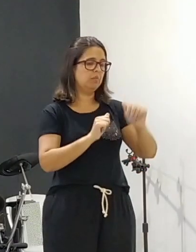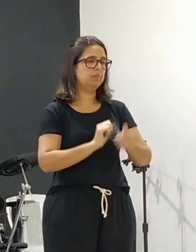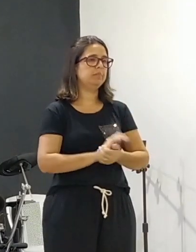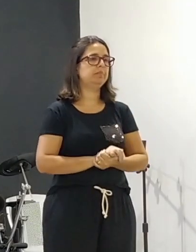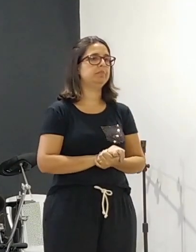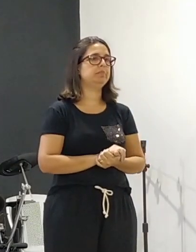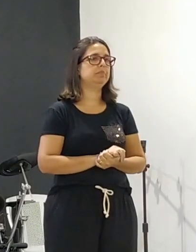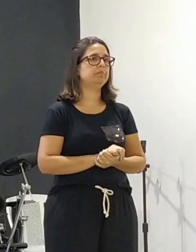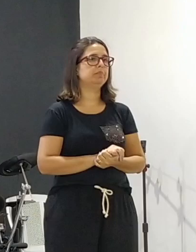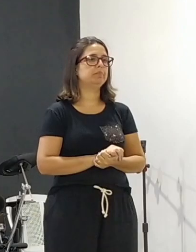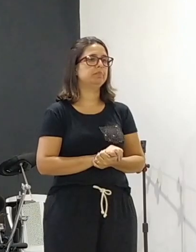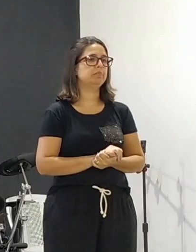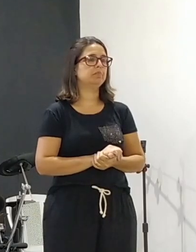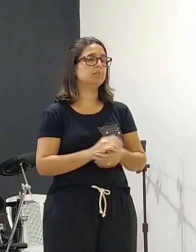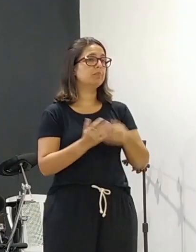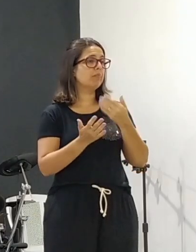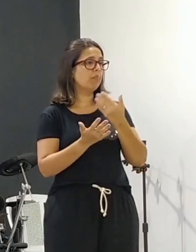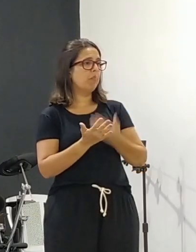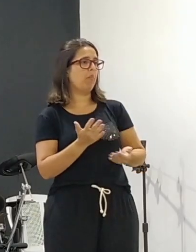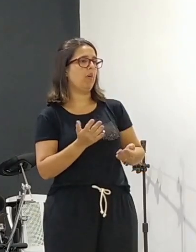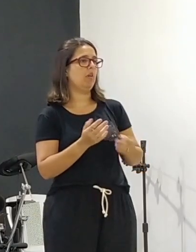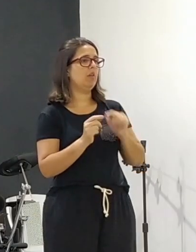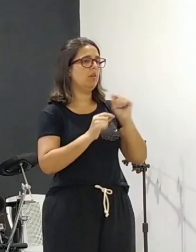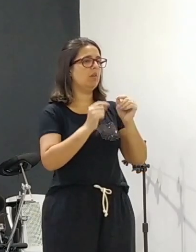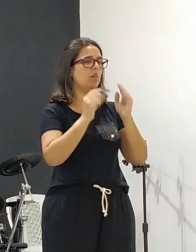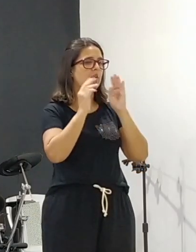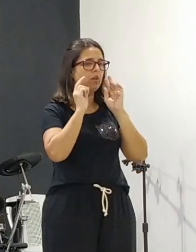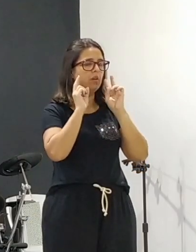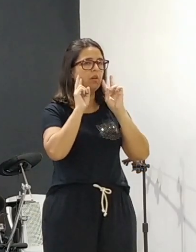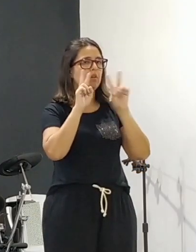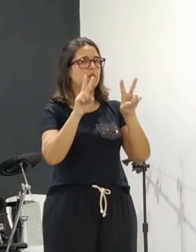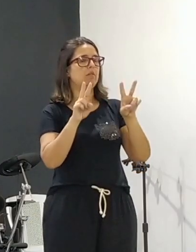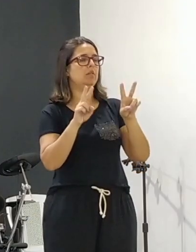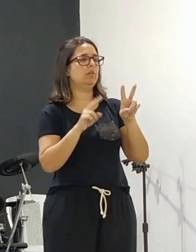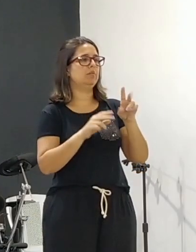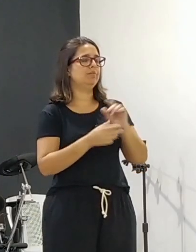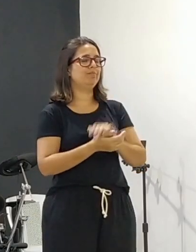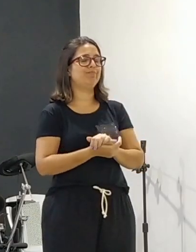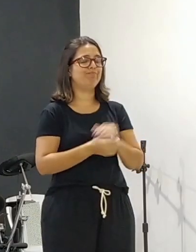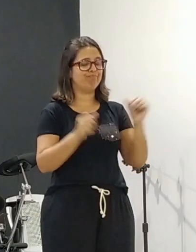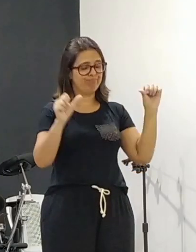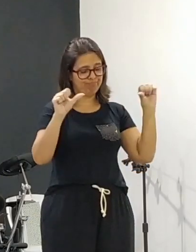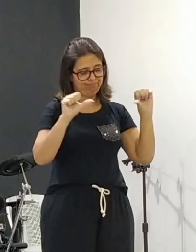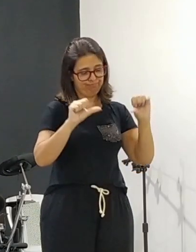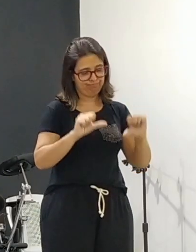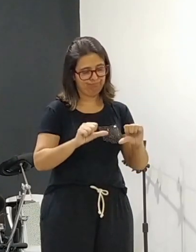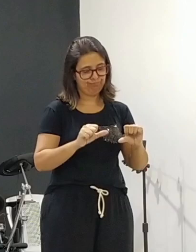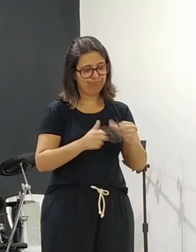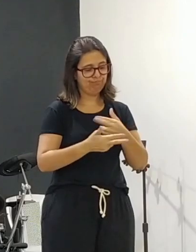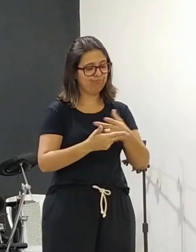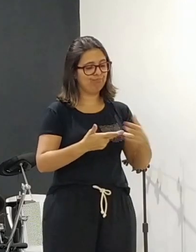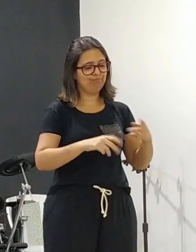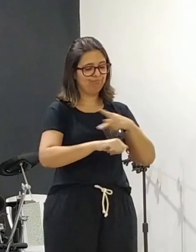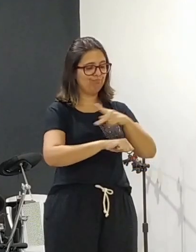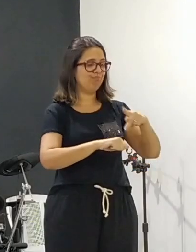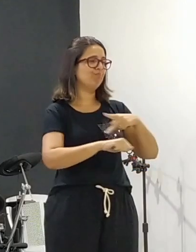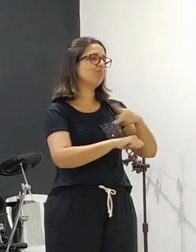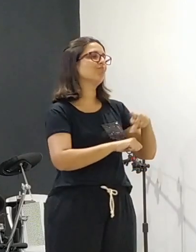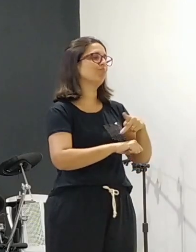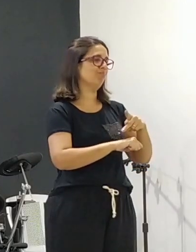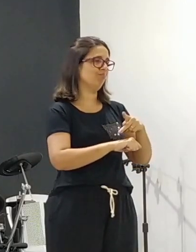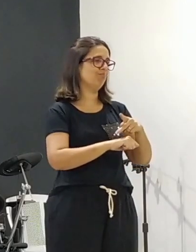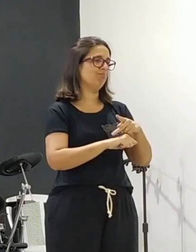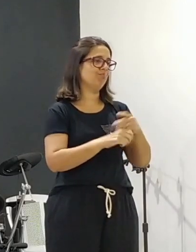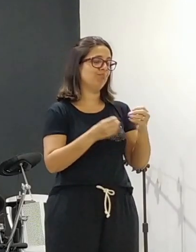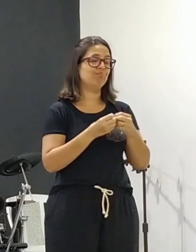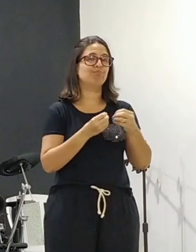eles perdem a visão de Deus e se tornam piores do que outras nações que estavam em volta deles. O que